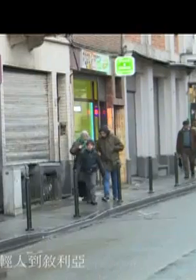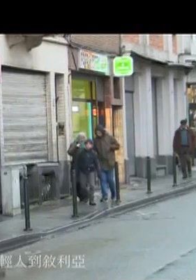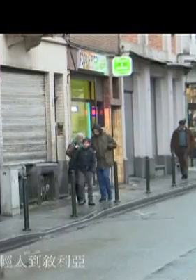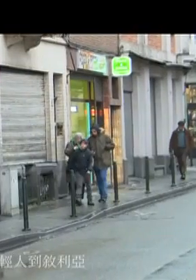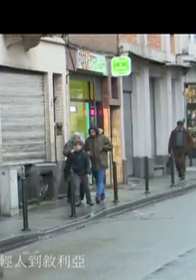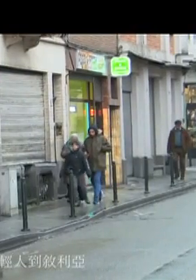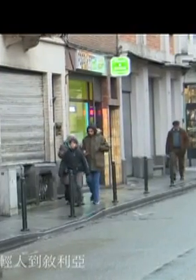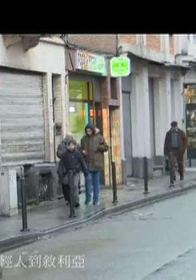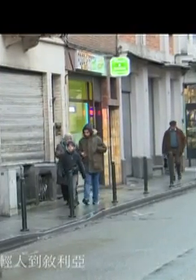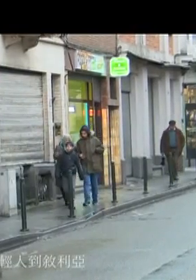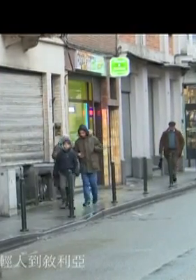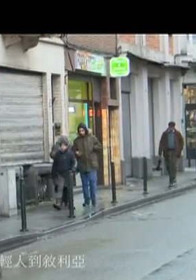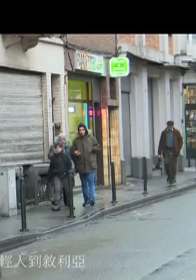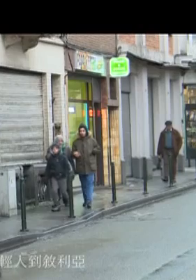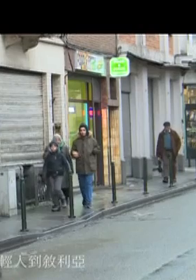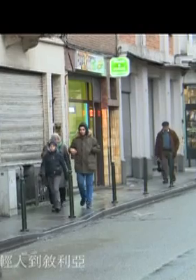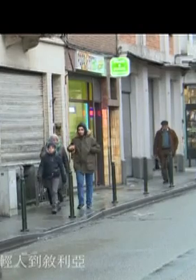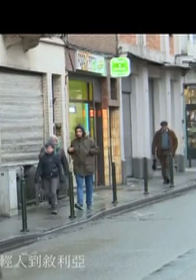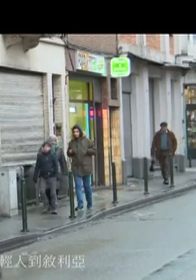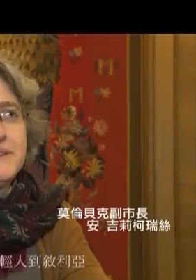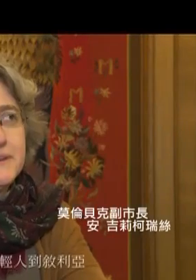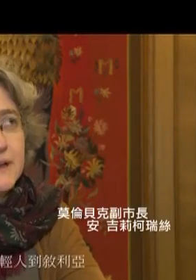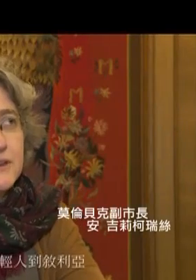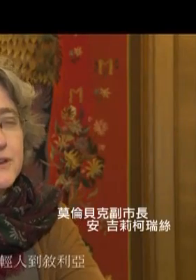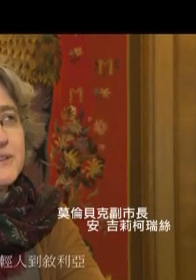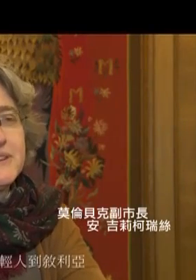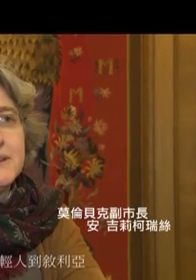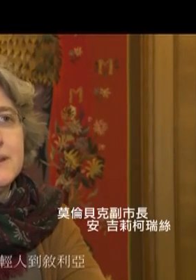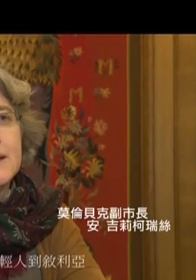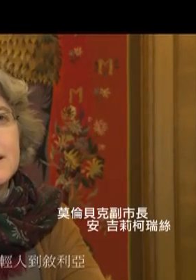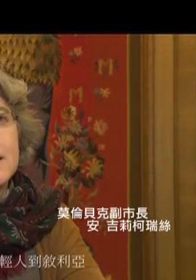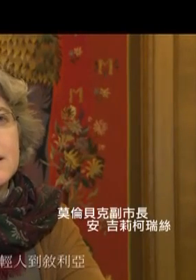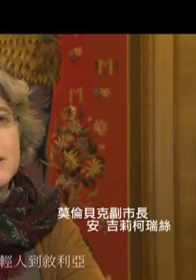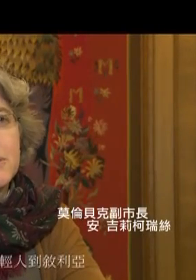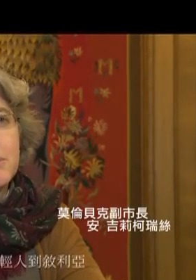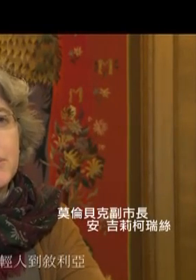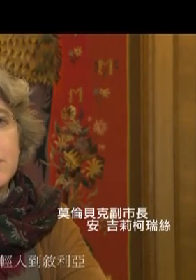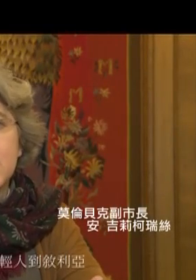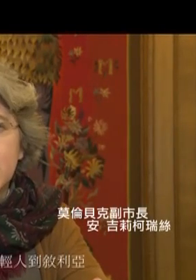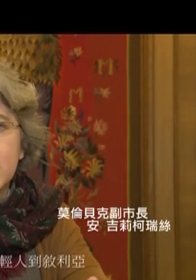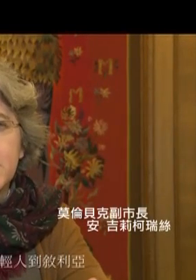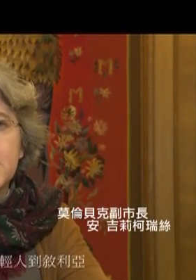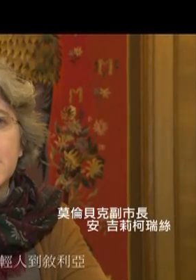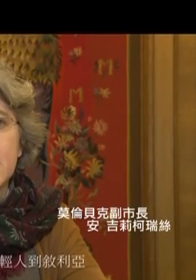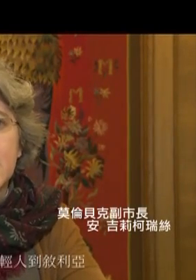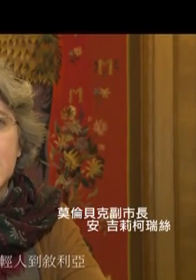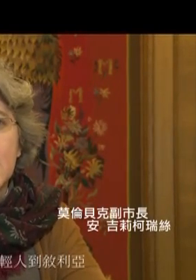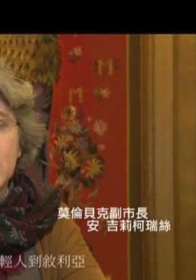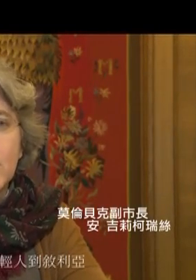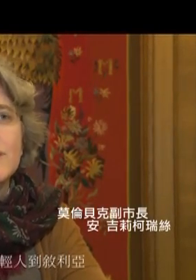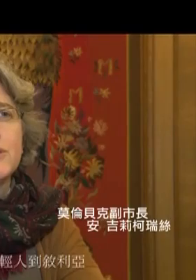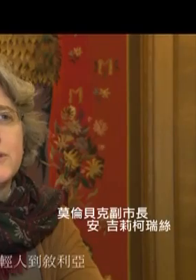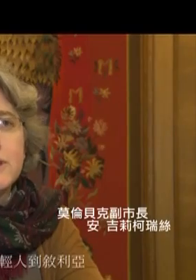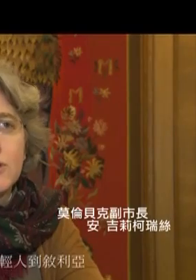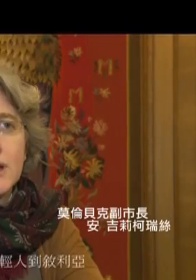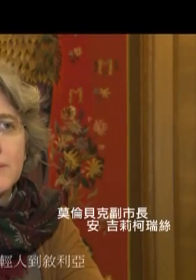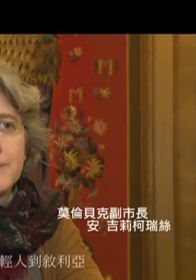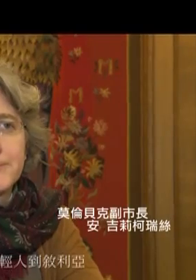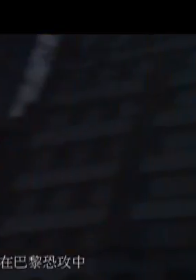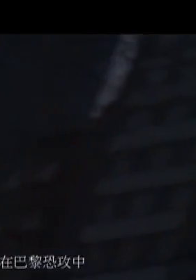for more or less 13 young people who went to Syria,